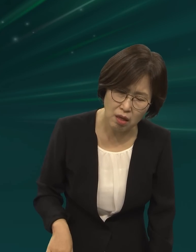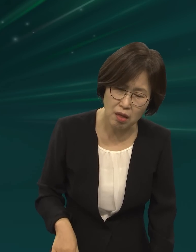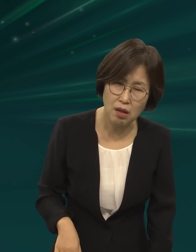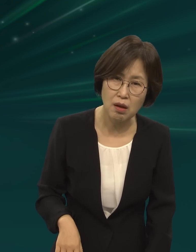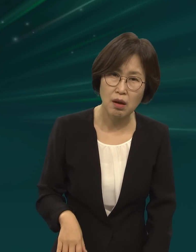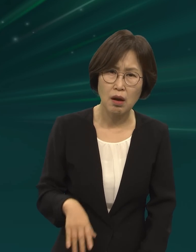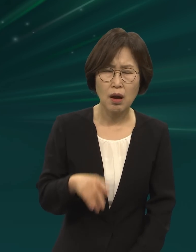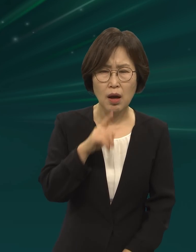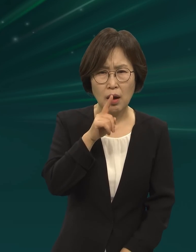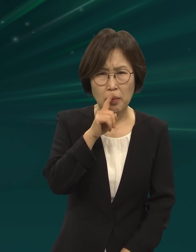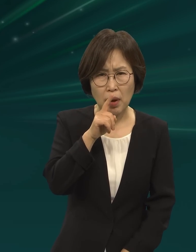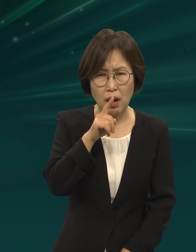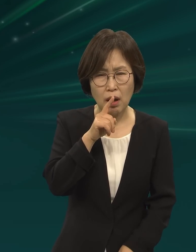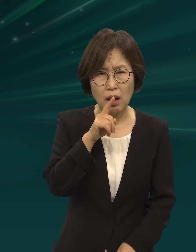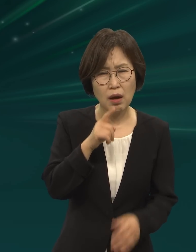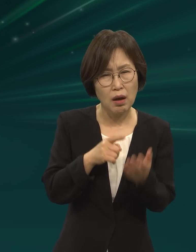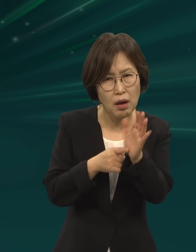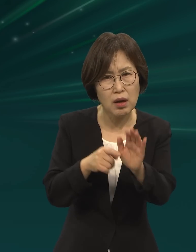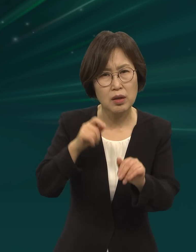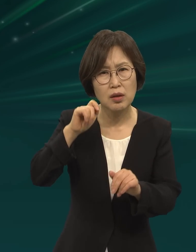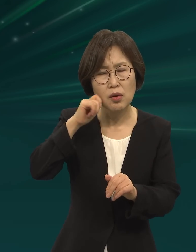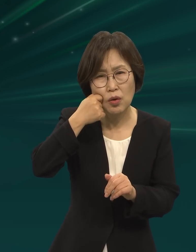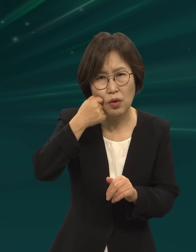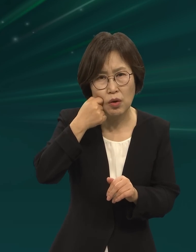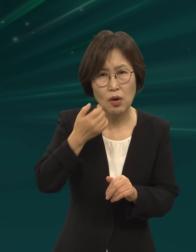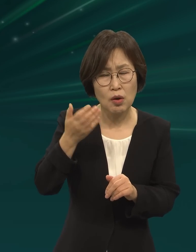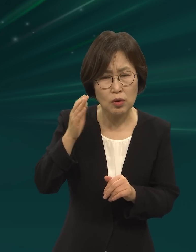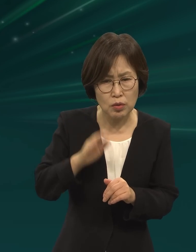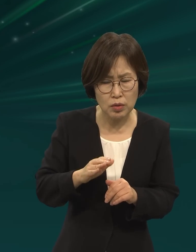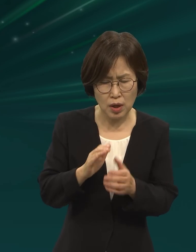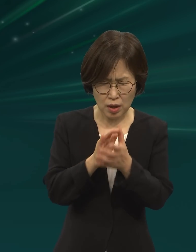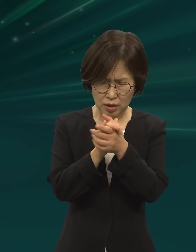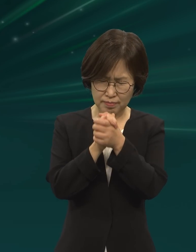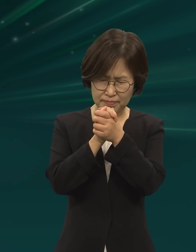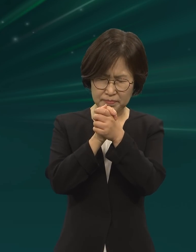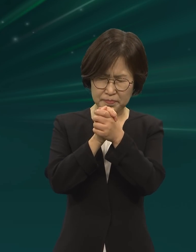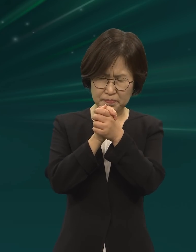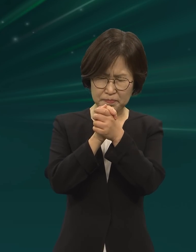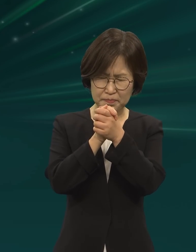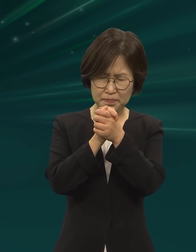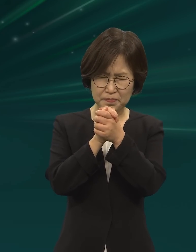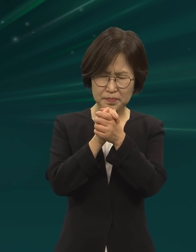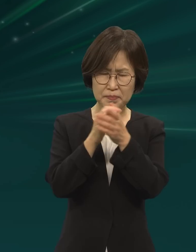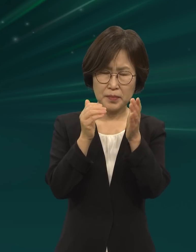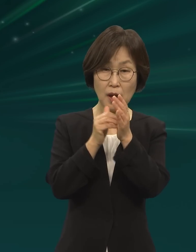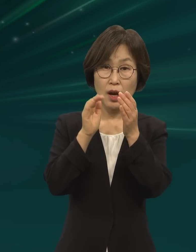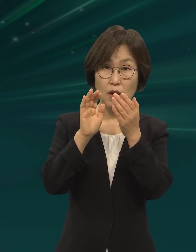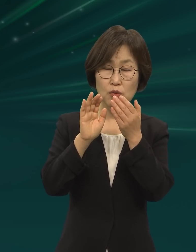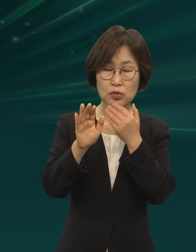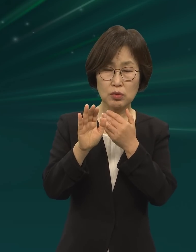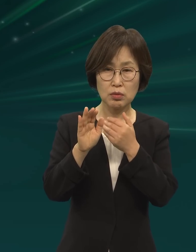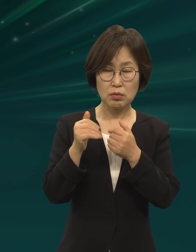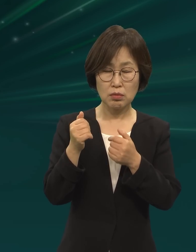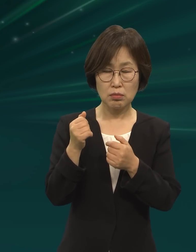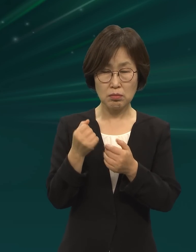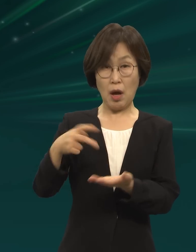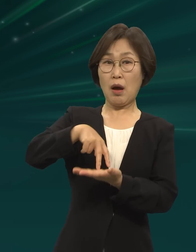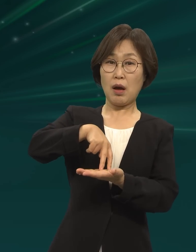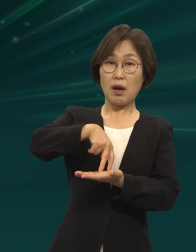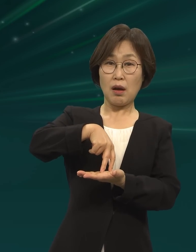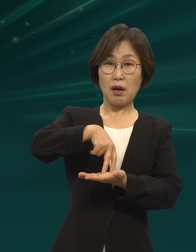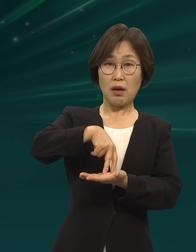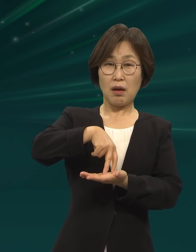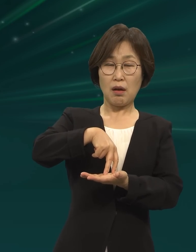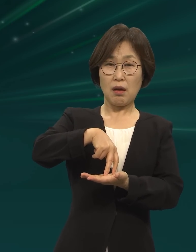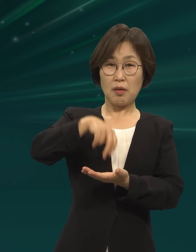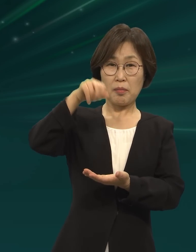말로 못했습니다. 근데 기도하고 나서 제 벌떡 일어났습니다.